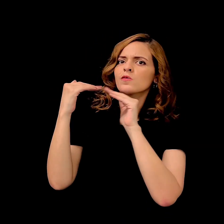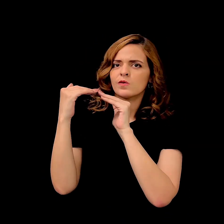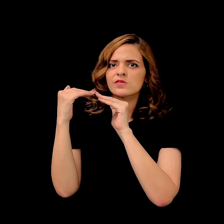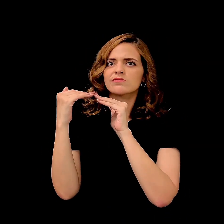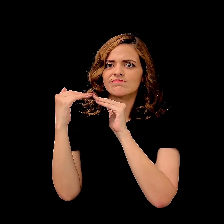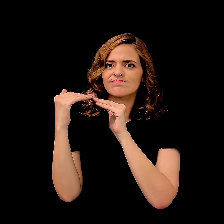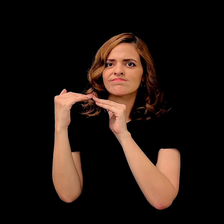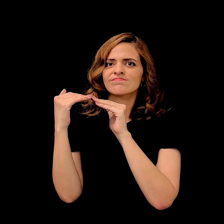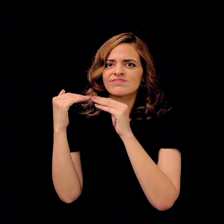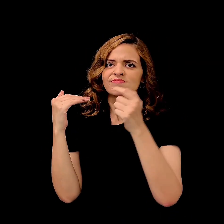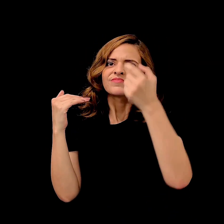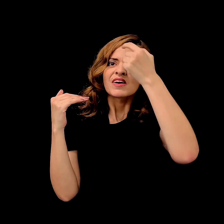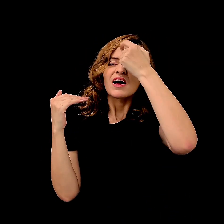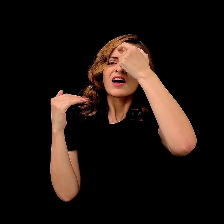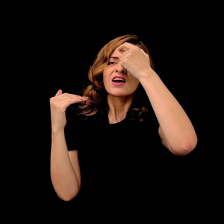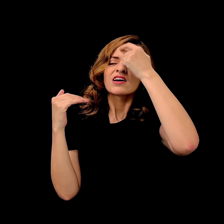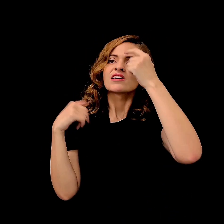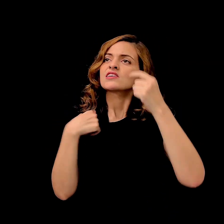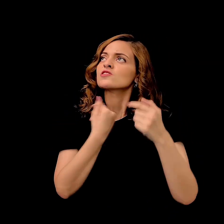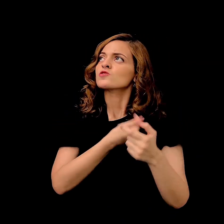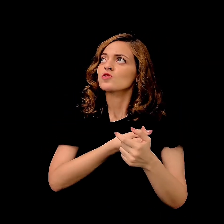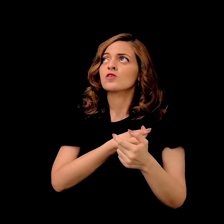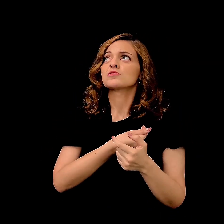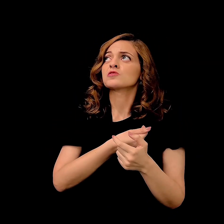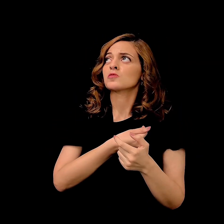somos filhos de Deus.